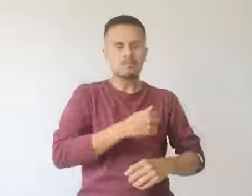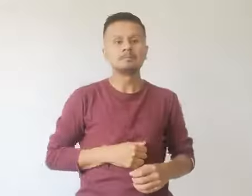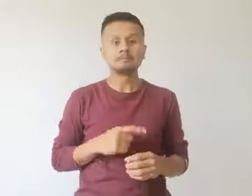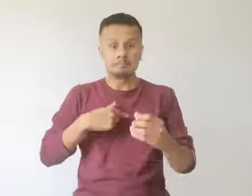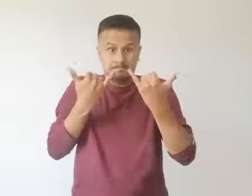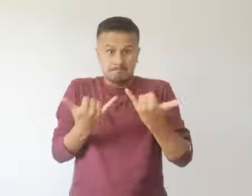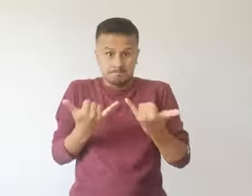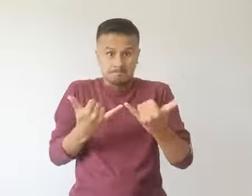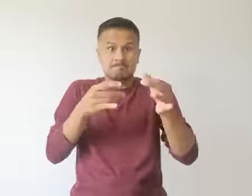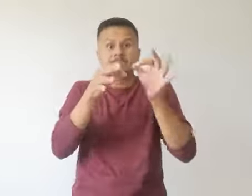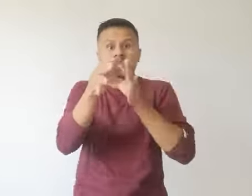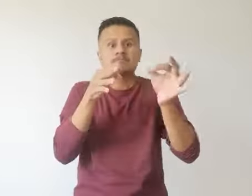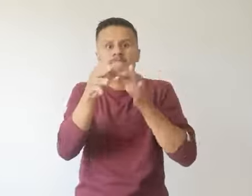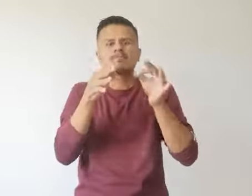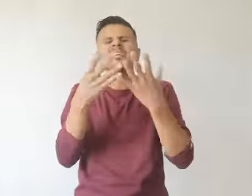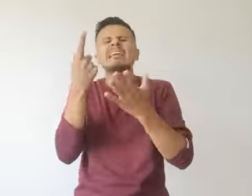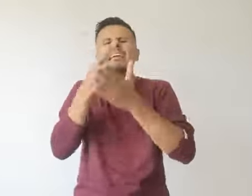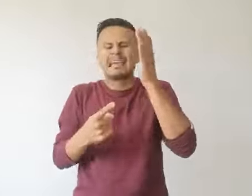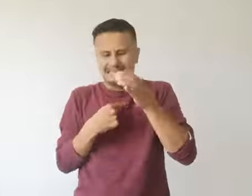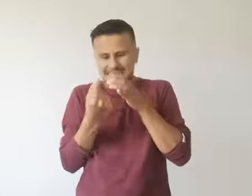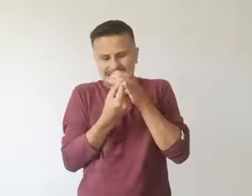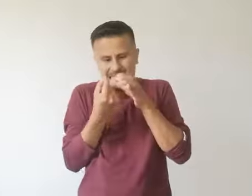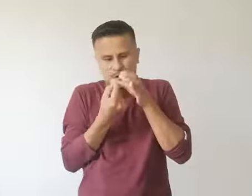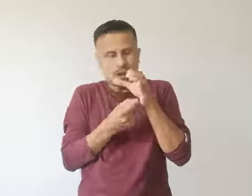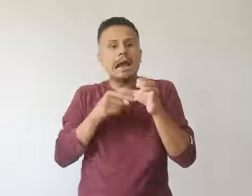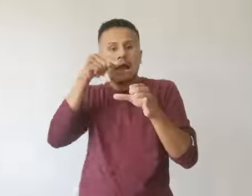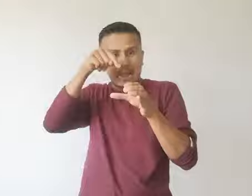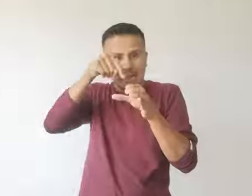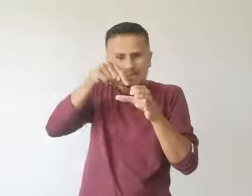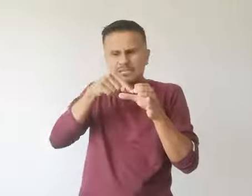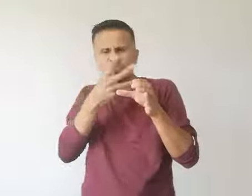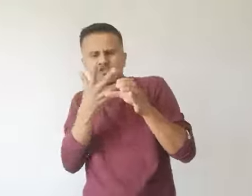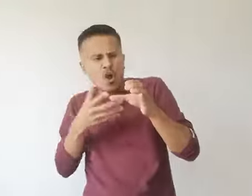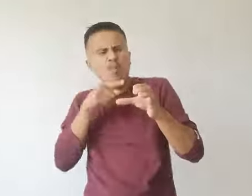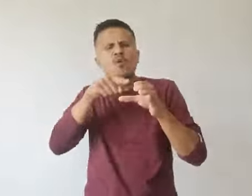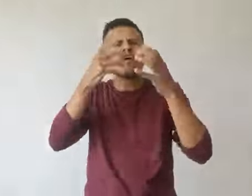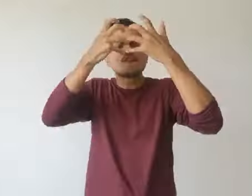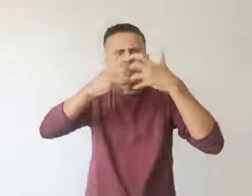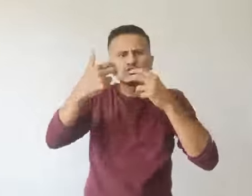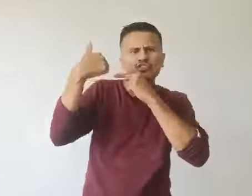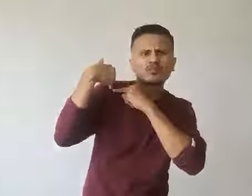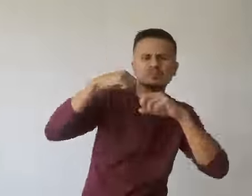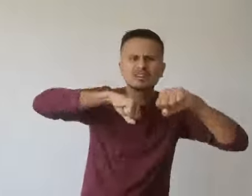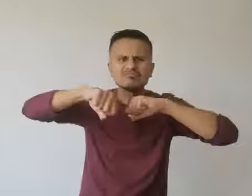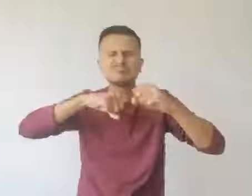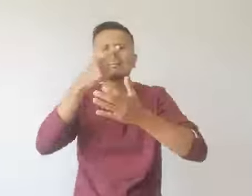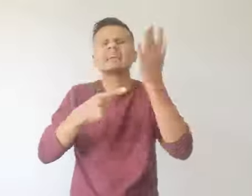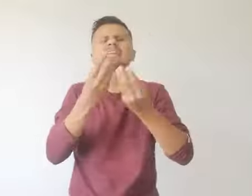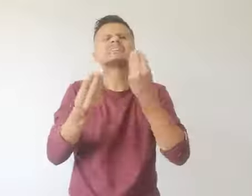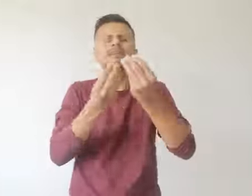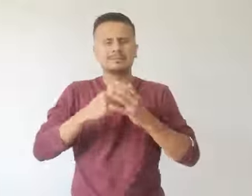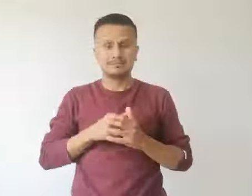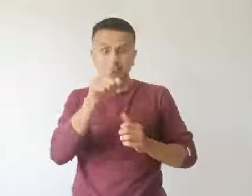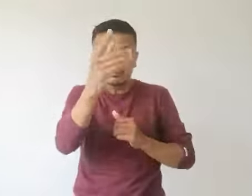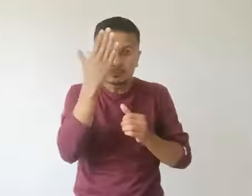núcleo de la célula y en especial de la función de los ácidos nucleos. Sabemos que el ADN tiene una función común para casi